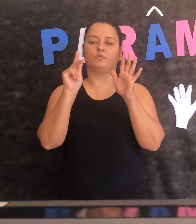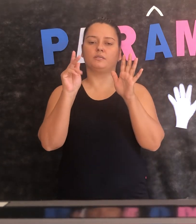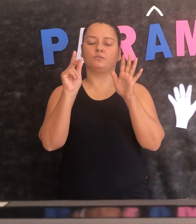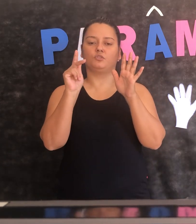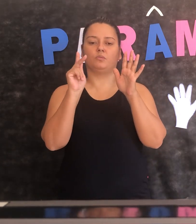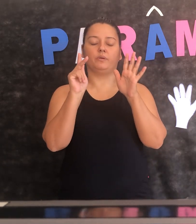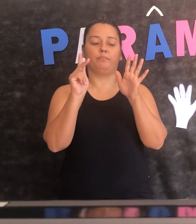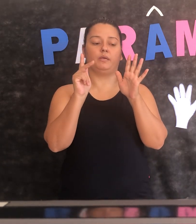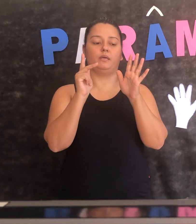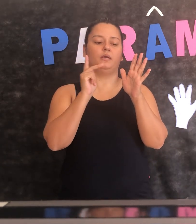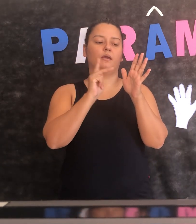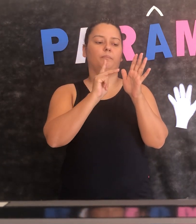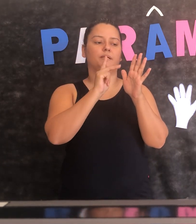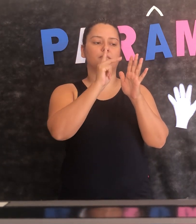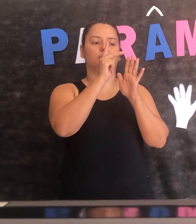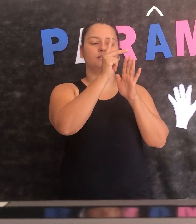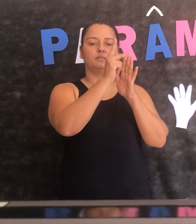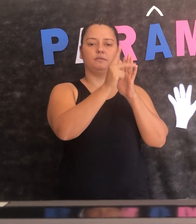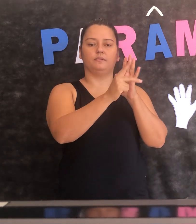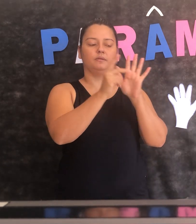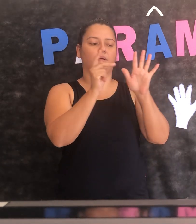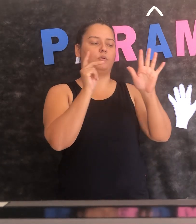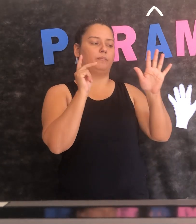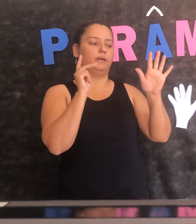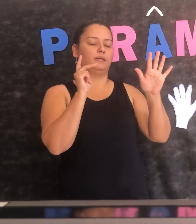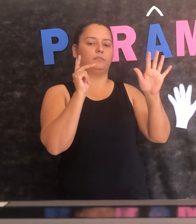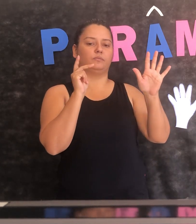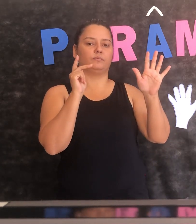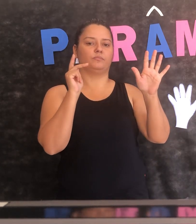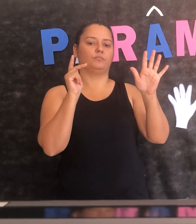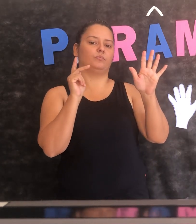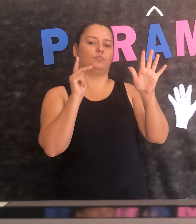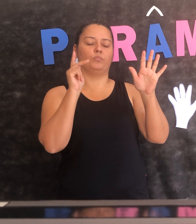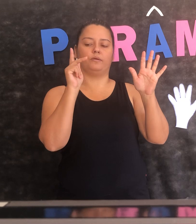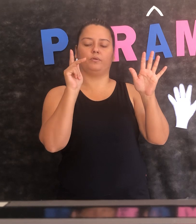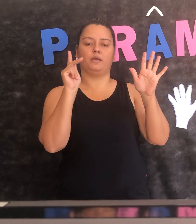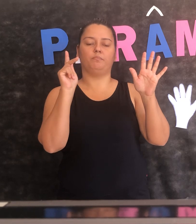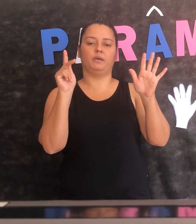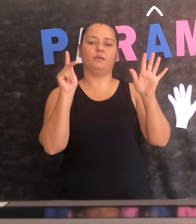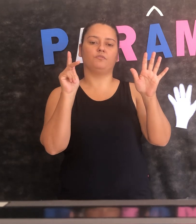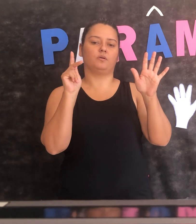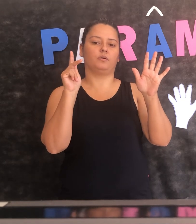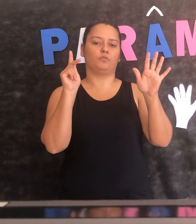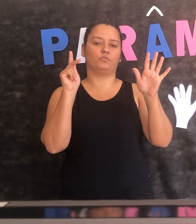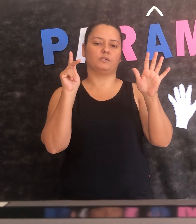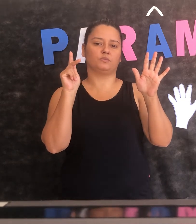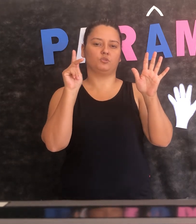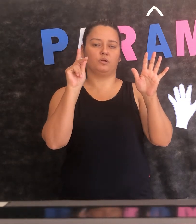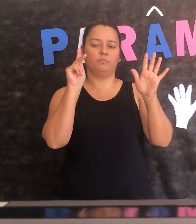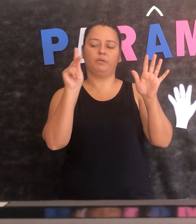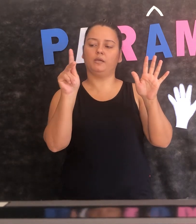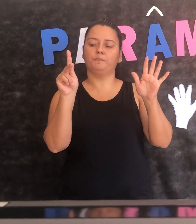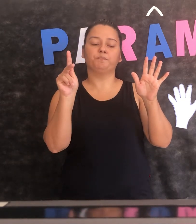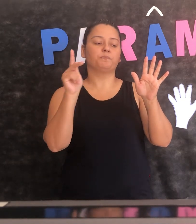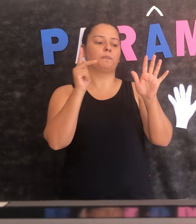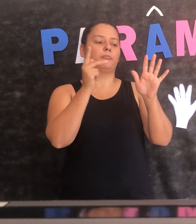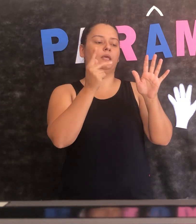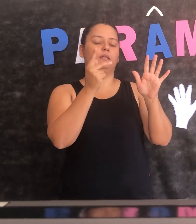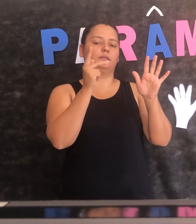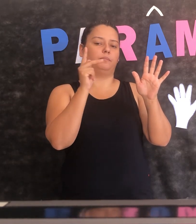configuração de mão em P, passando assim, a mão aberta, a mão em P, configuração de mão em P, letra